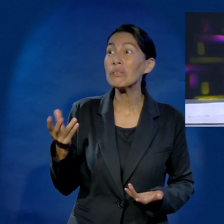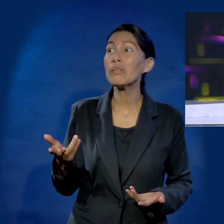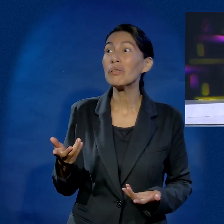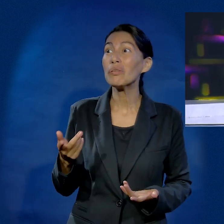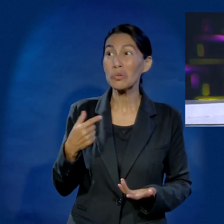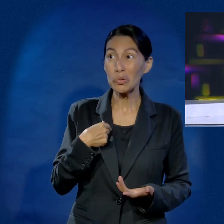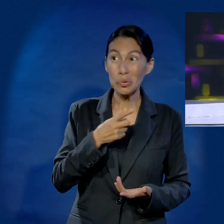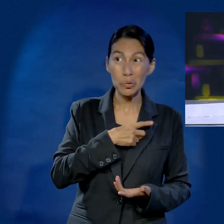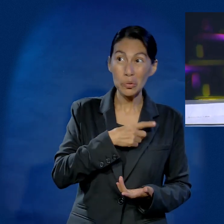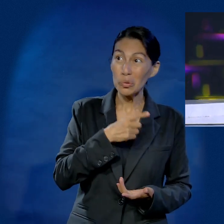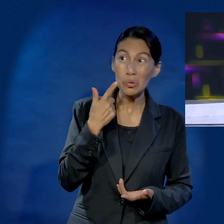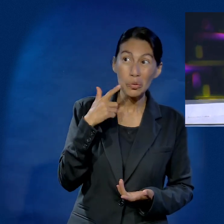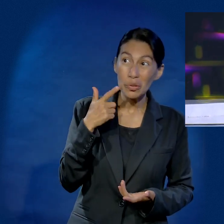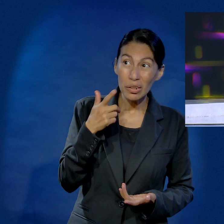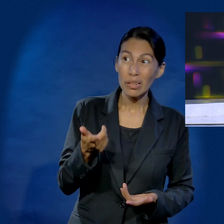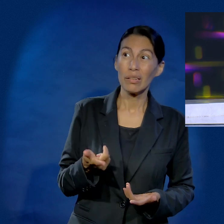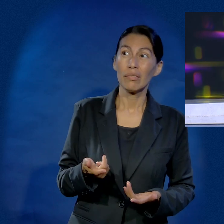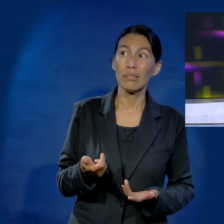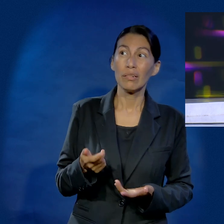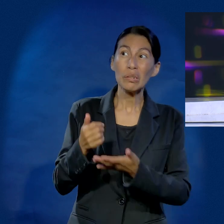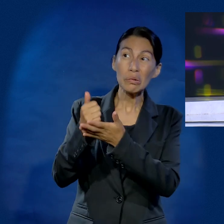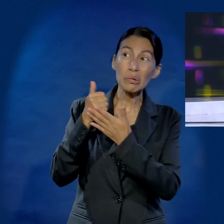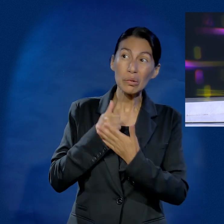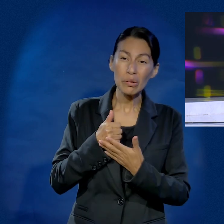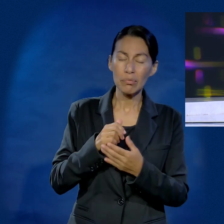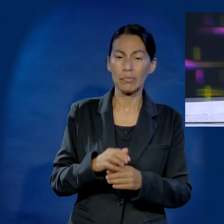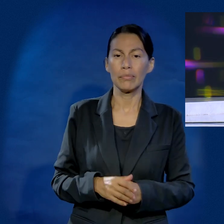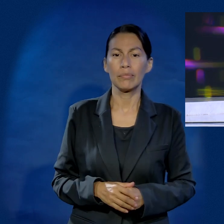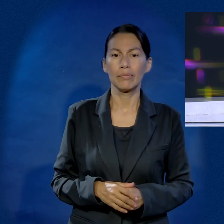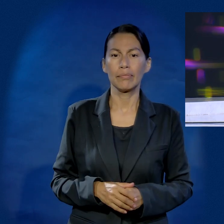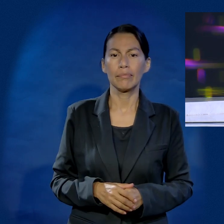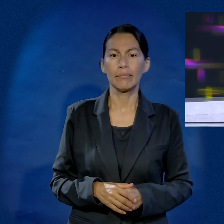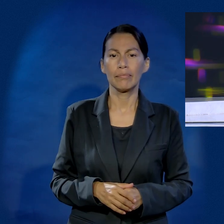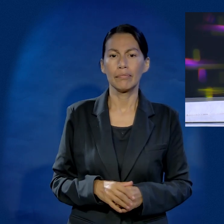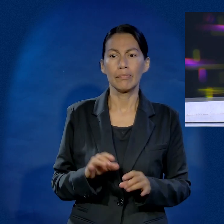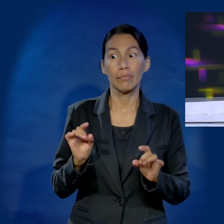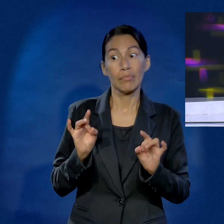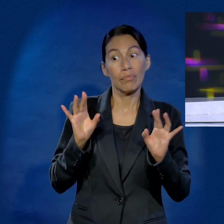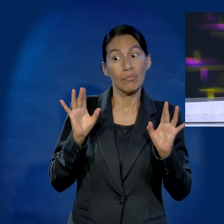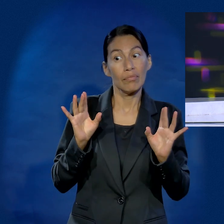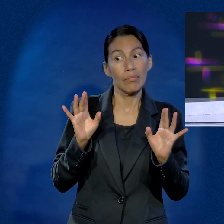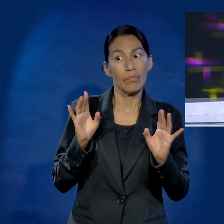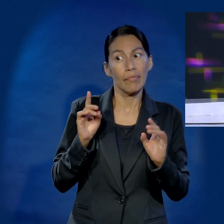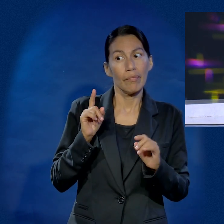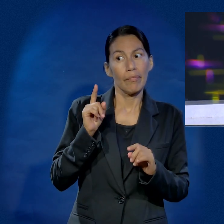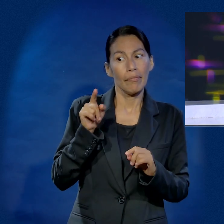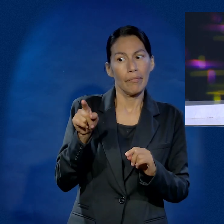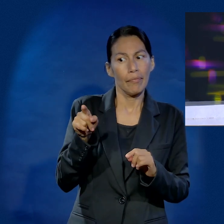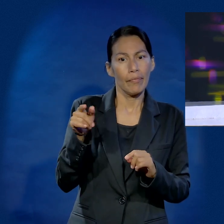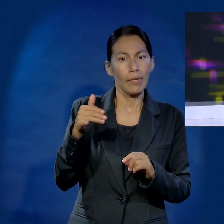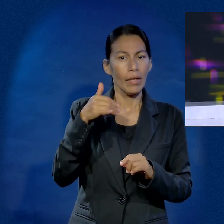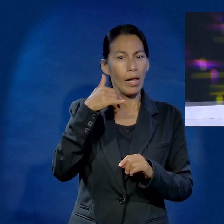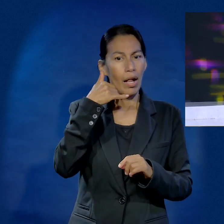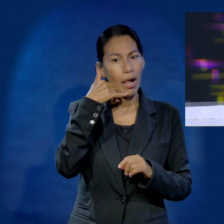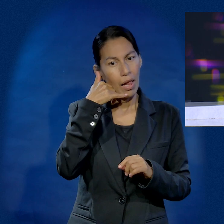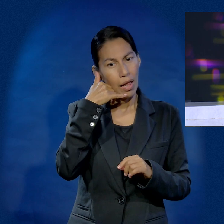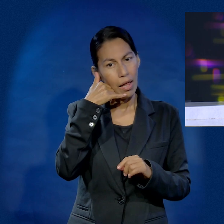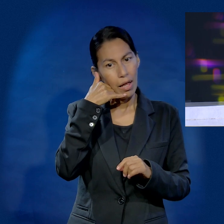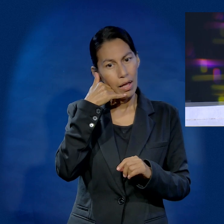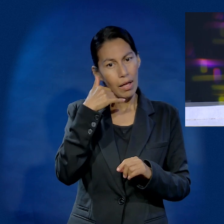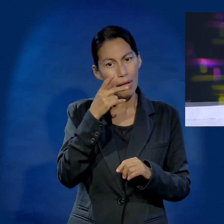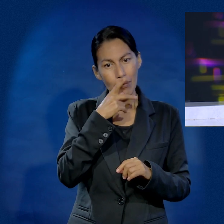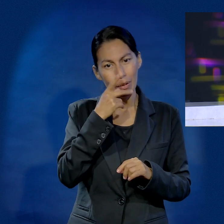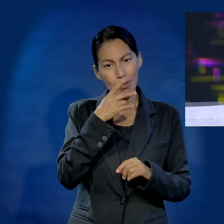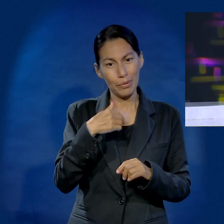ella. Ayúdame porque ya no quiero estar solo, ayúdame. Y un día, ella me llama